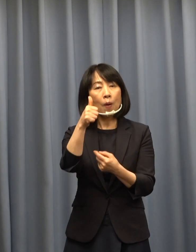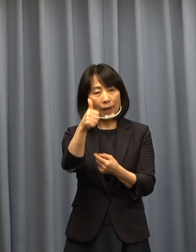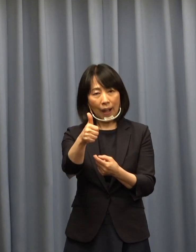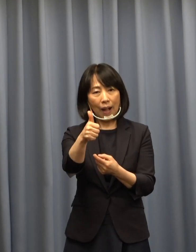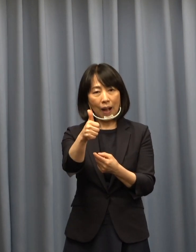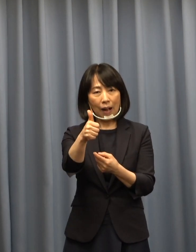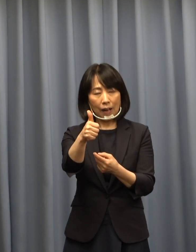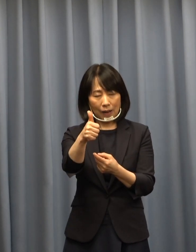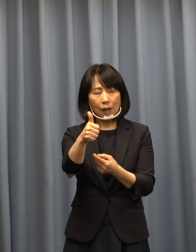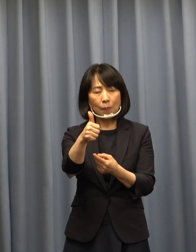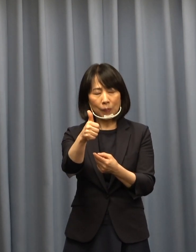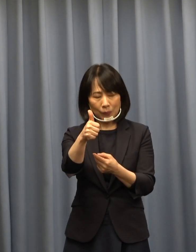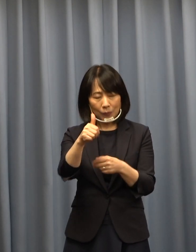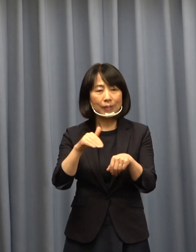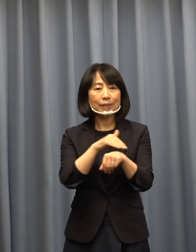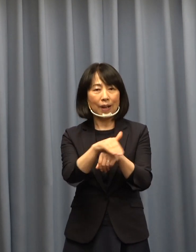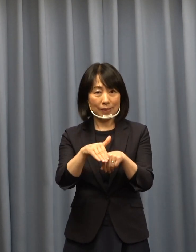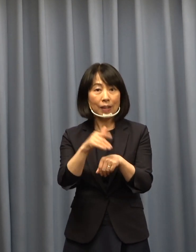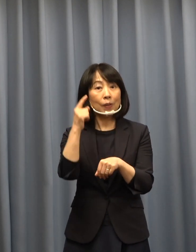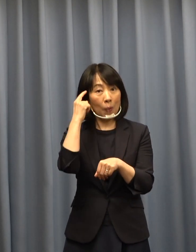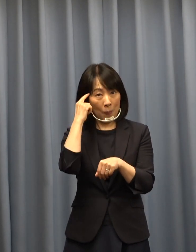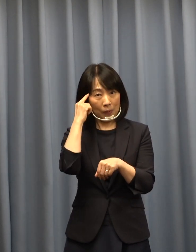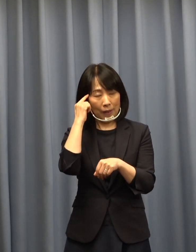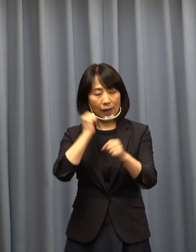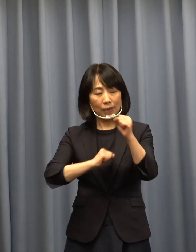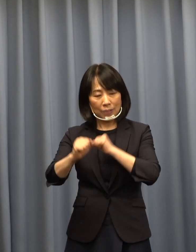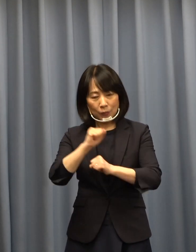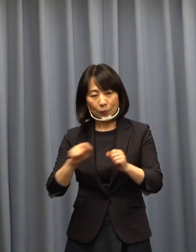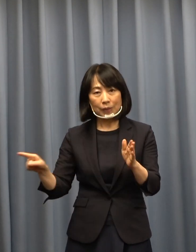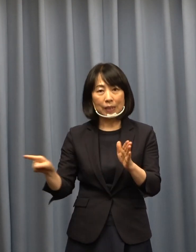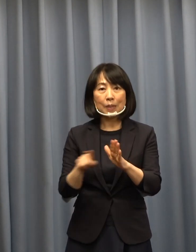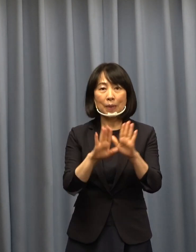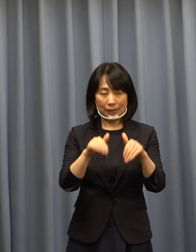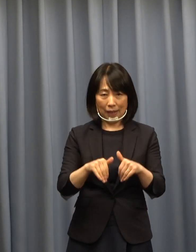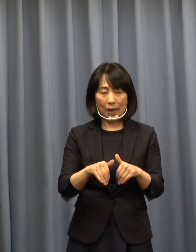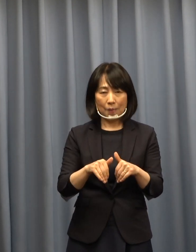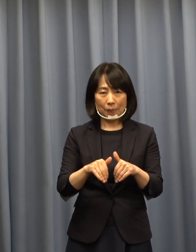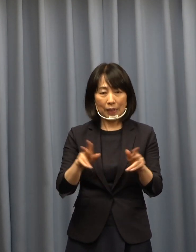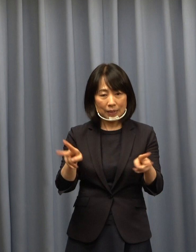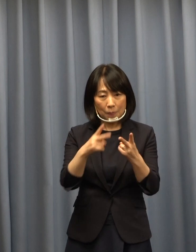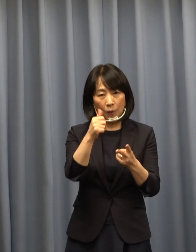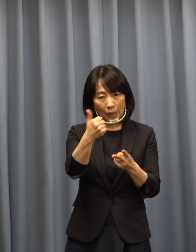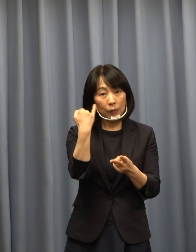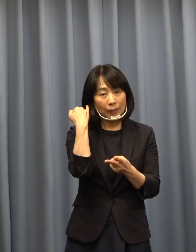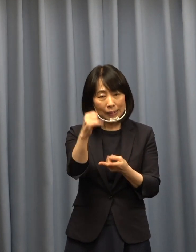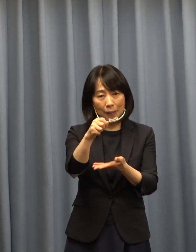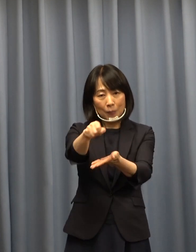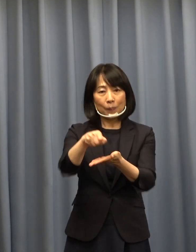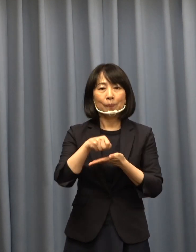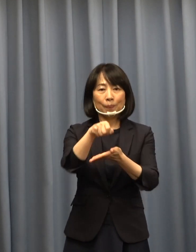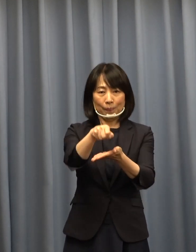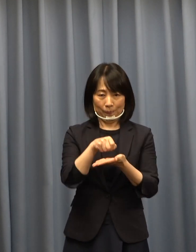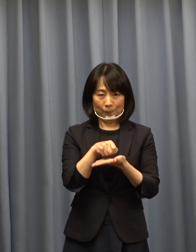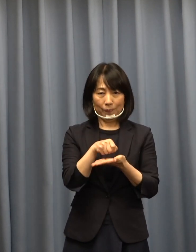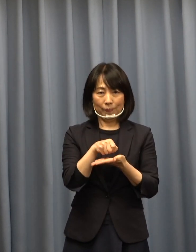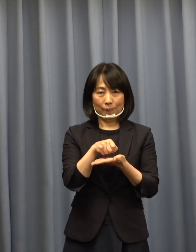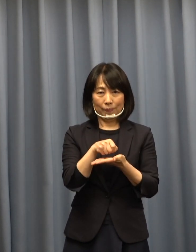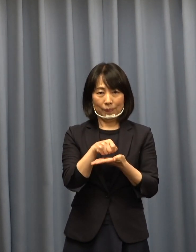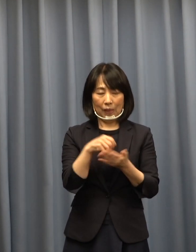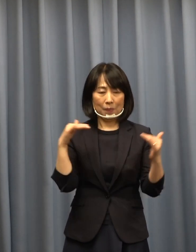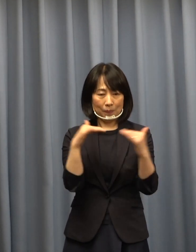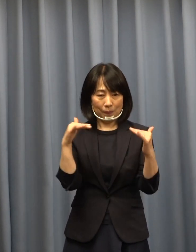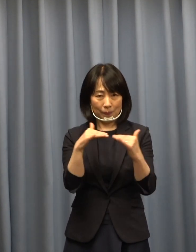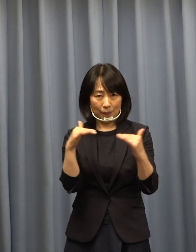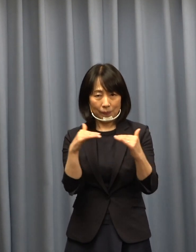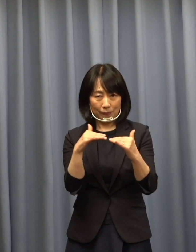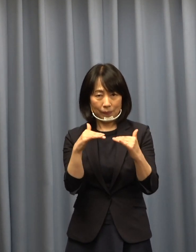切だと私どもは思ってきましたし、それらの方々からのご意見を、お伺いをしてきたのない、ご意見をいただ